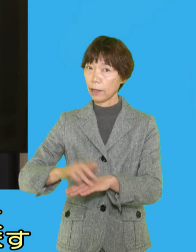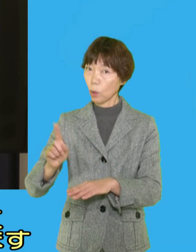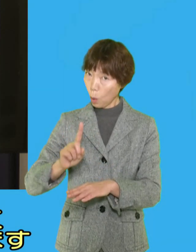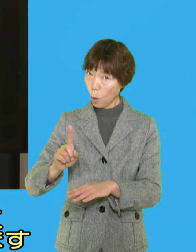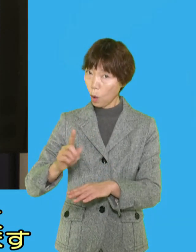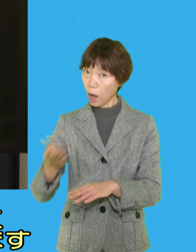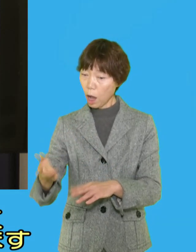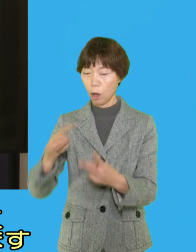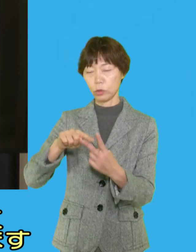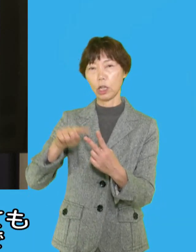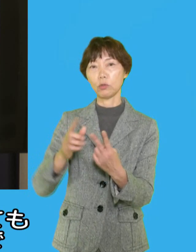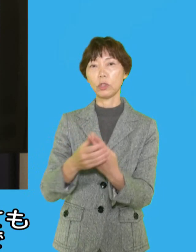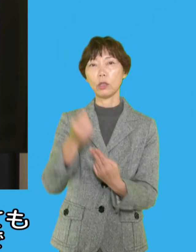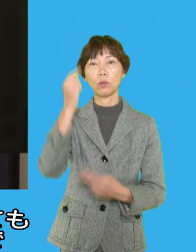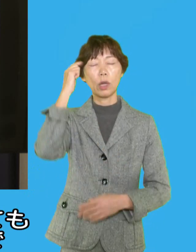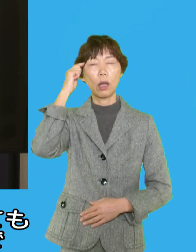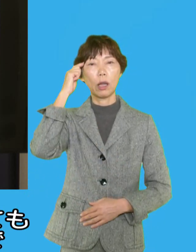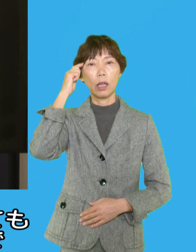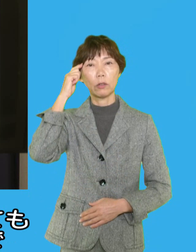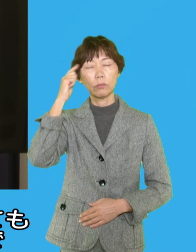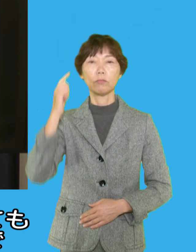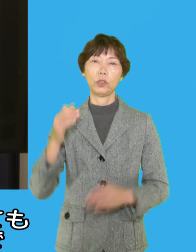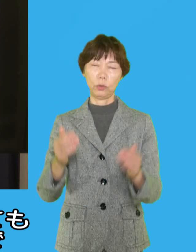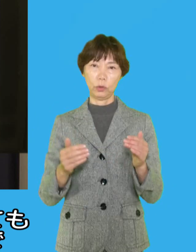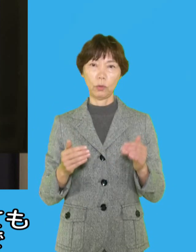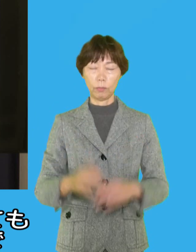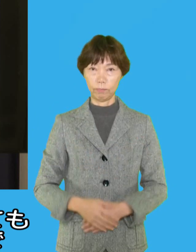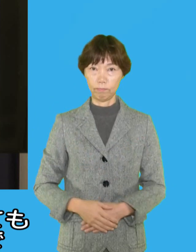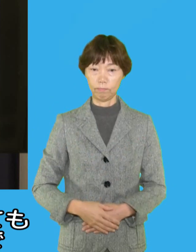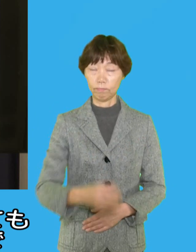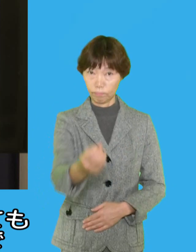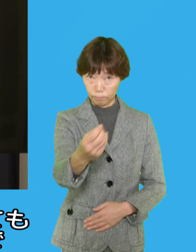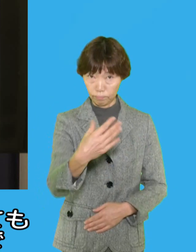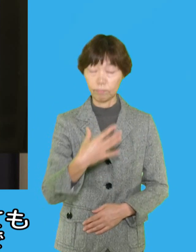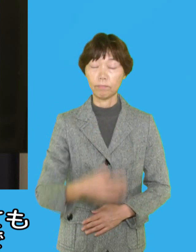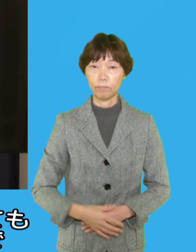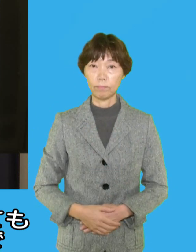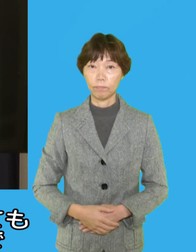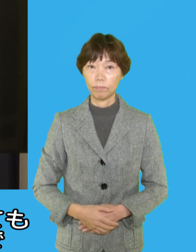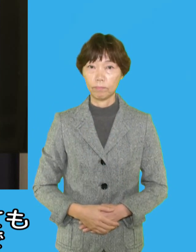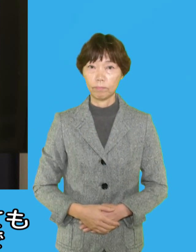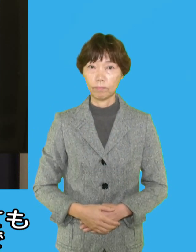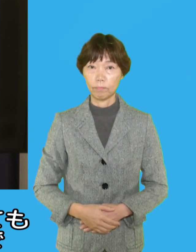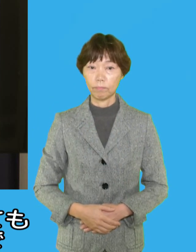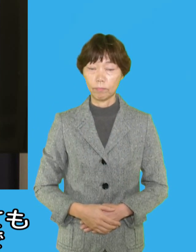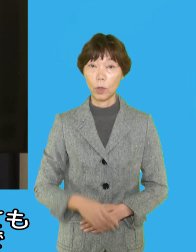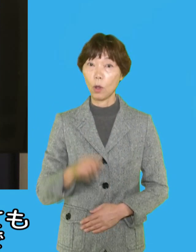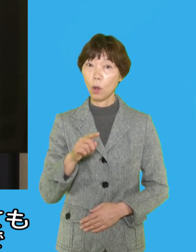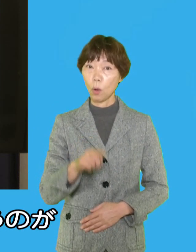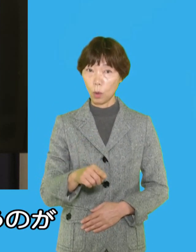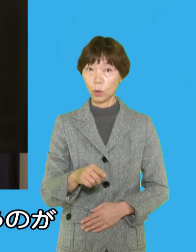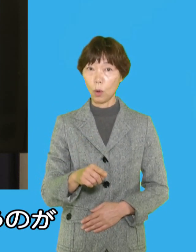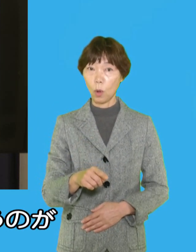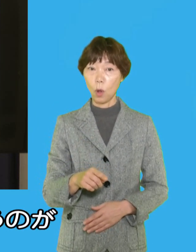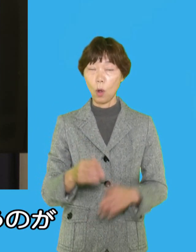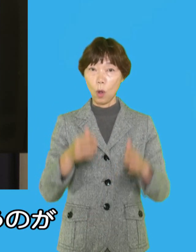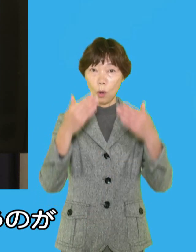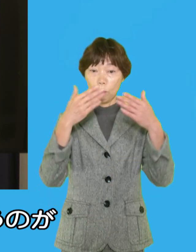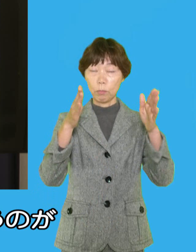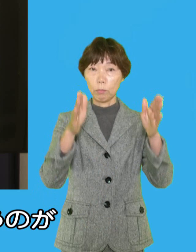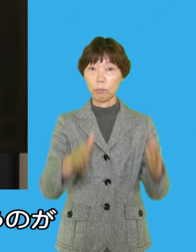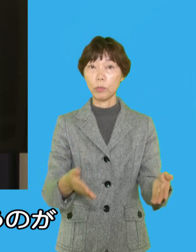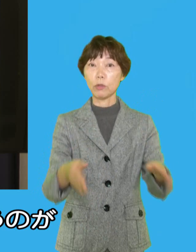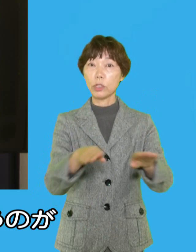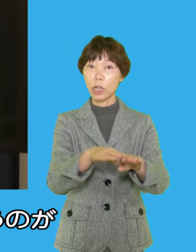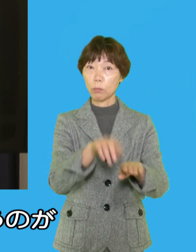要があると思います。 で、いずれにしてもですね、このミュージアムで、ガイダンス機能